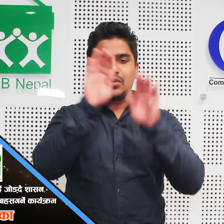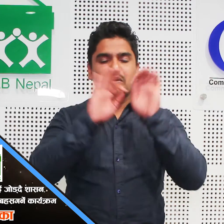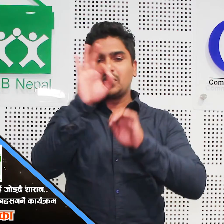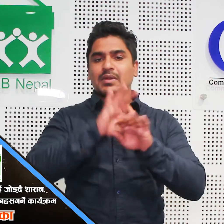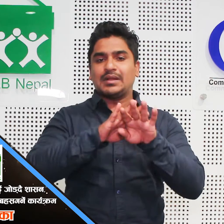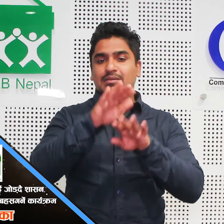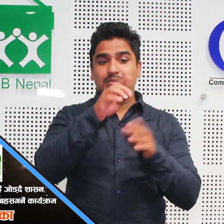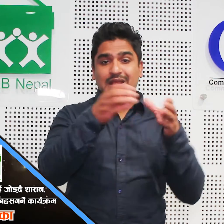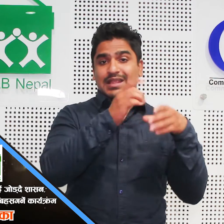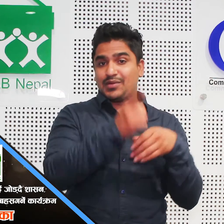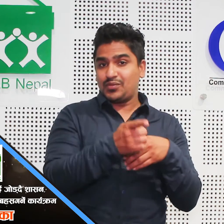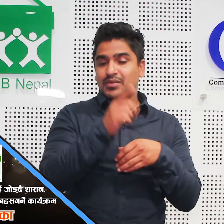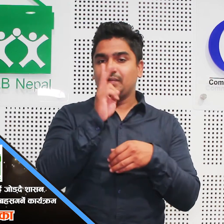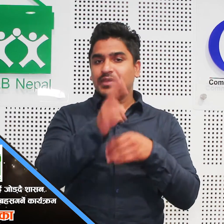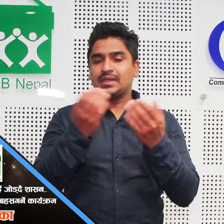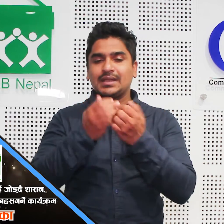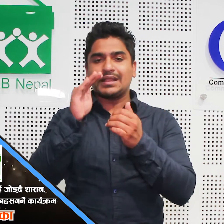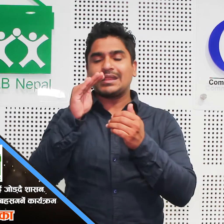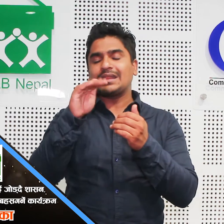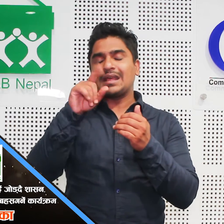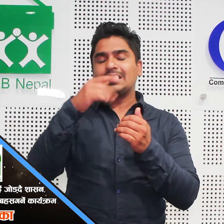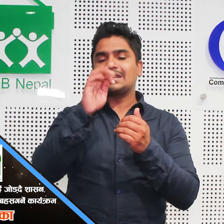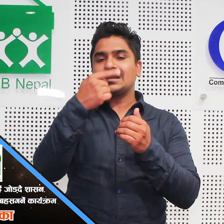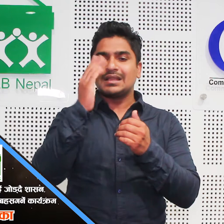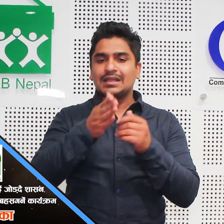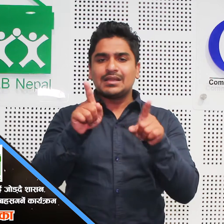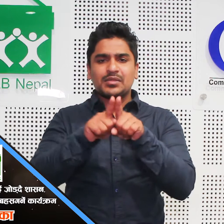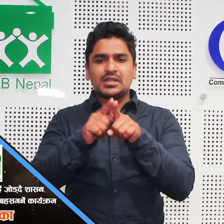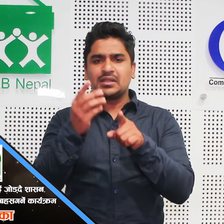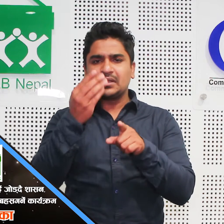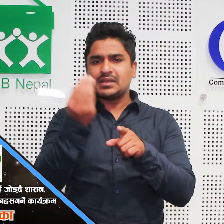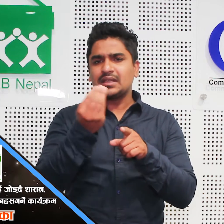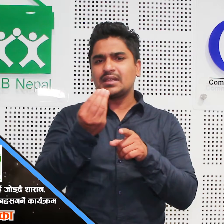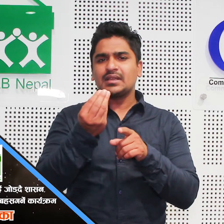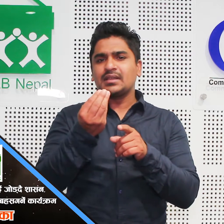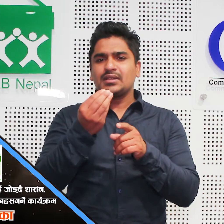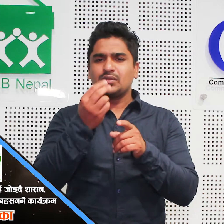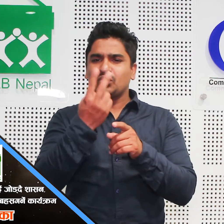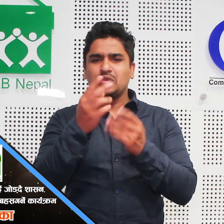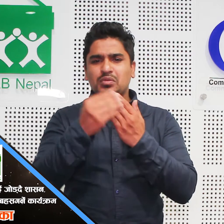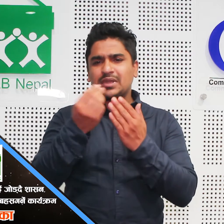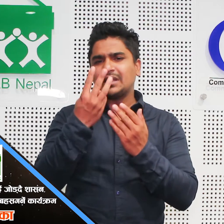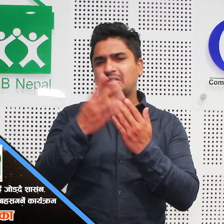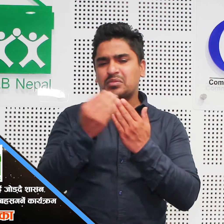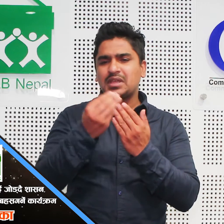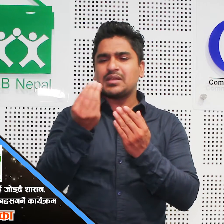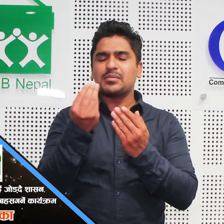हाम्रो पालिका हो, त्यसै गरी तानसेन नगरपालिकाले पनि केही हुन सक्छ 2 रुपियाँ 3 रुपियाँ 5 रुपियाँ जति सक्यो त्यति